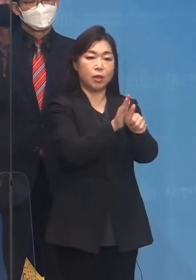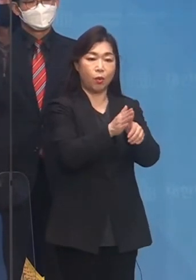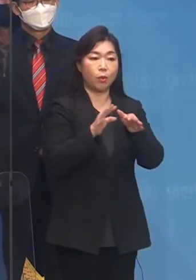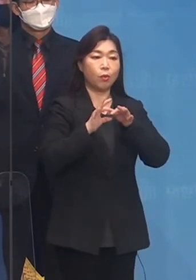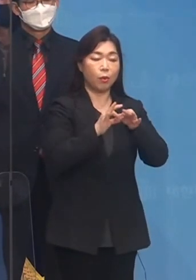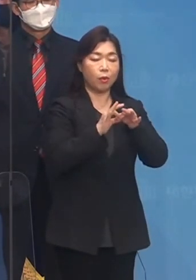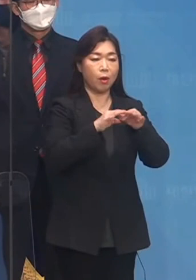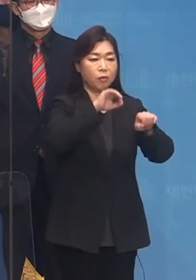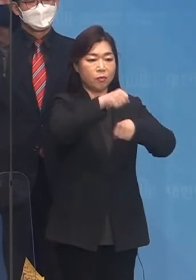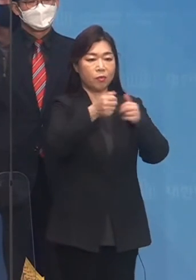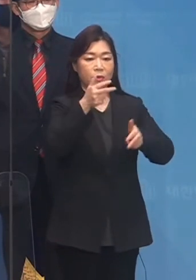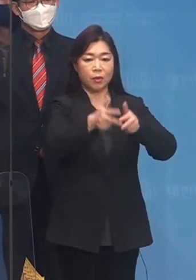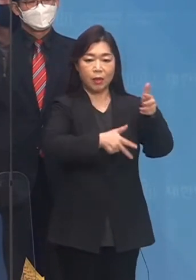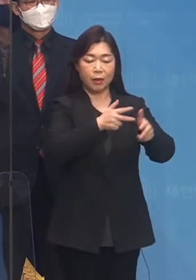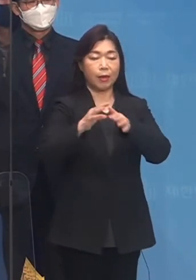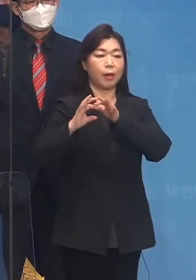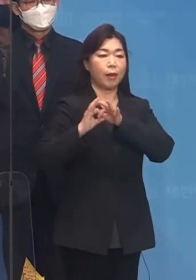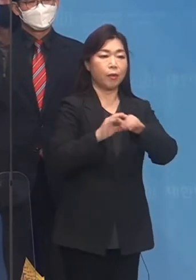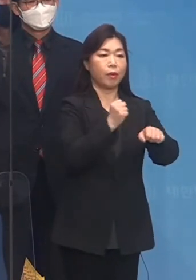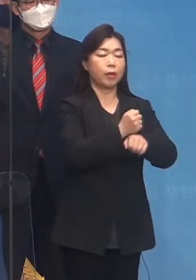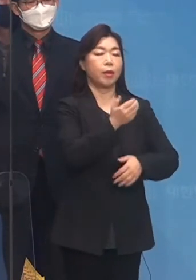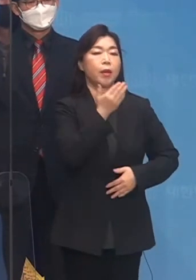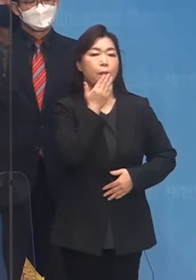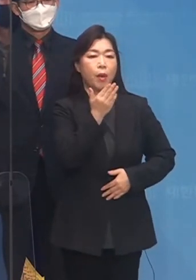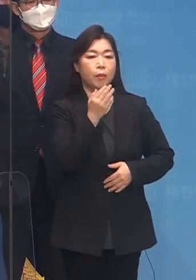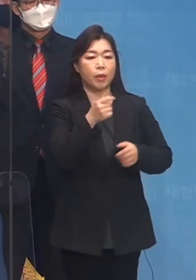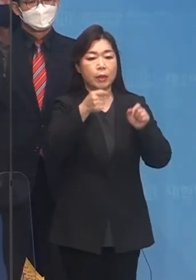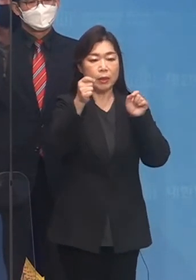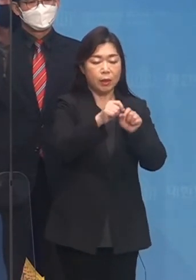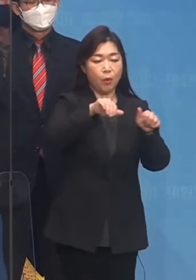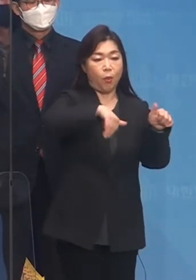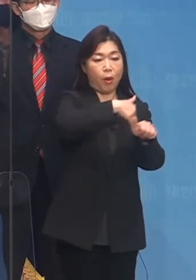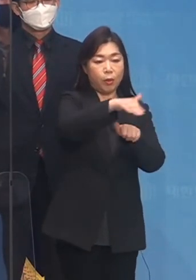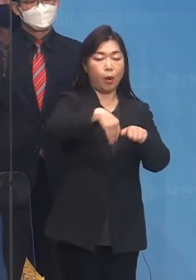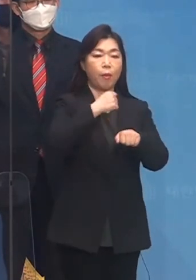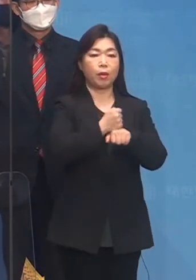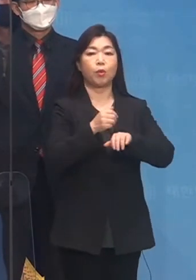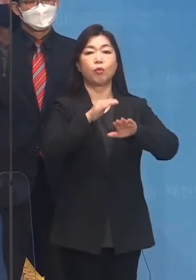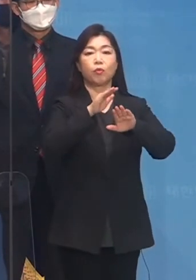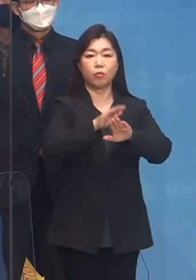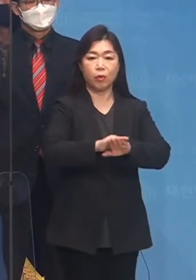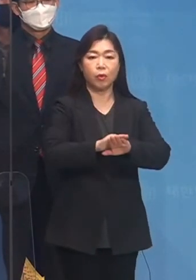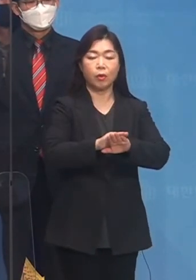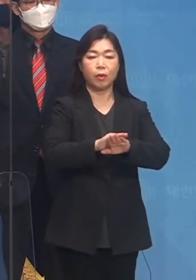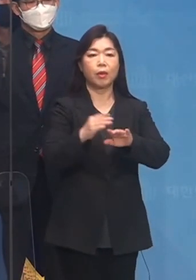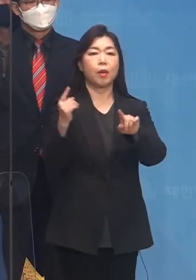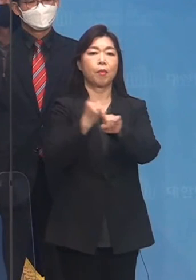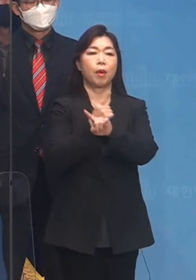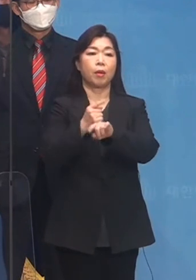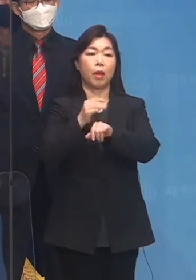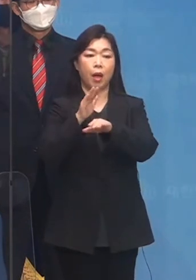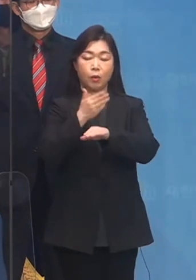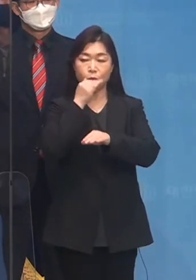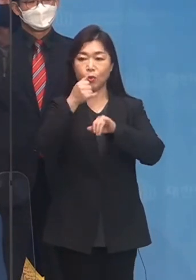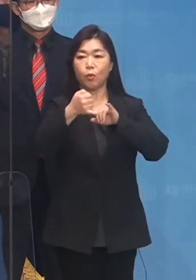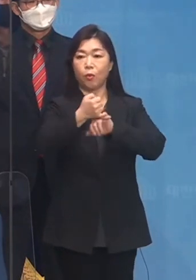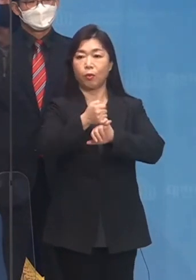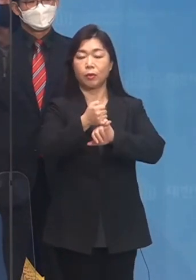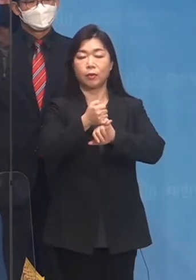축산업이 지속 가능한 첨단 친환경 축산업으로 전환될 수